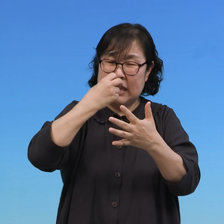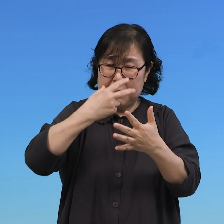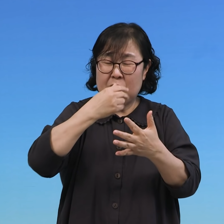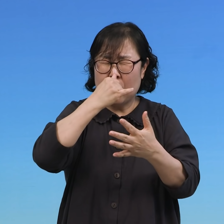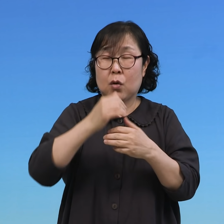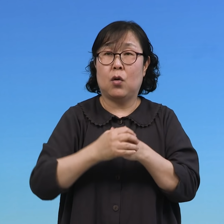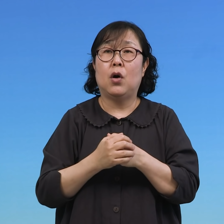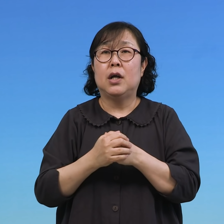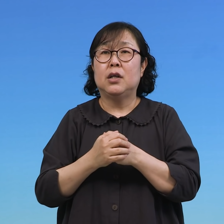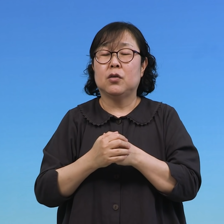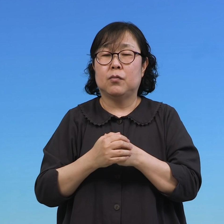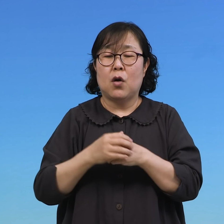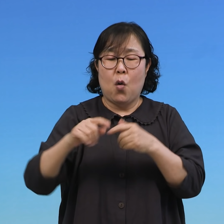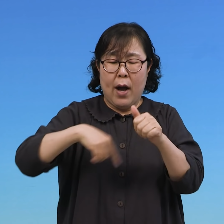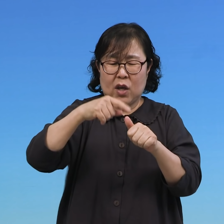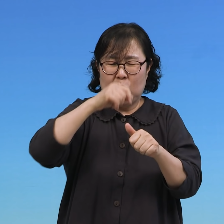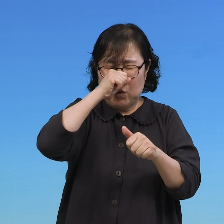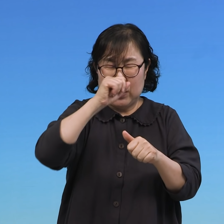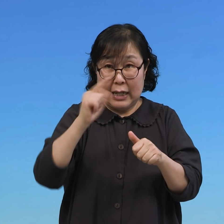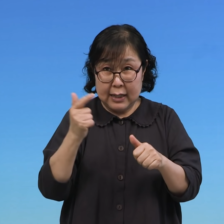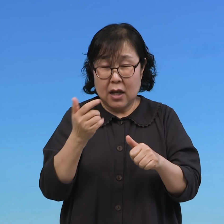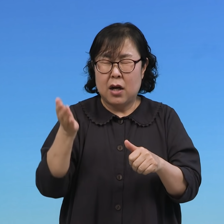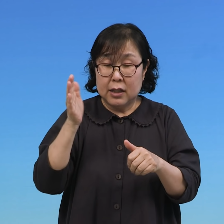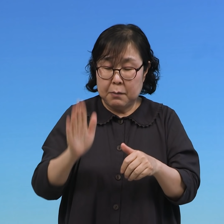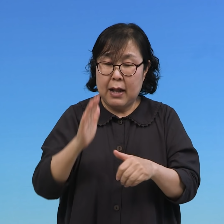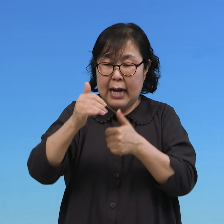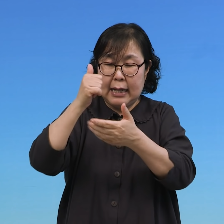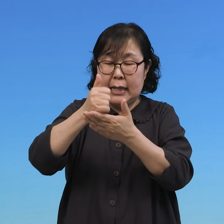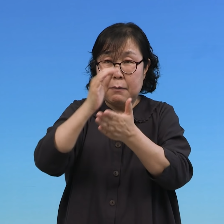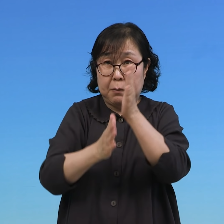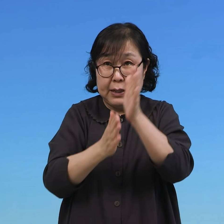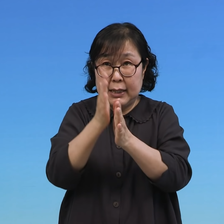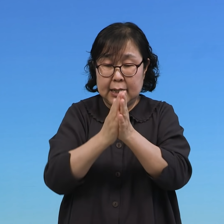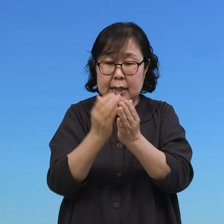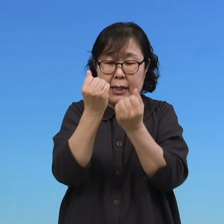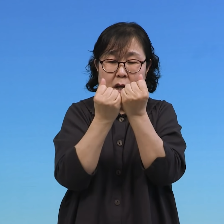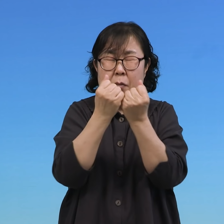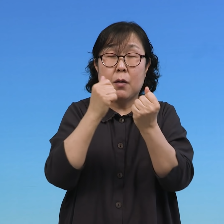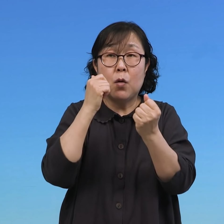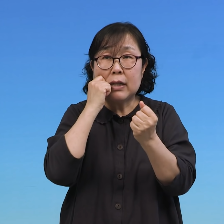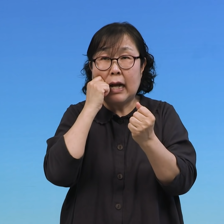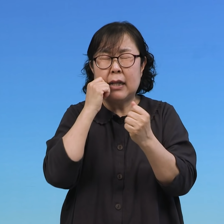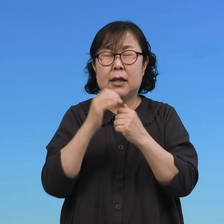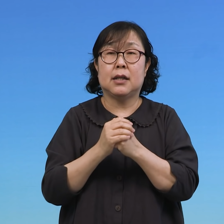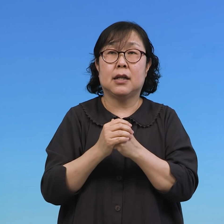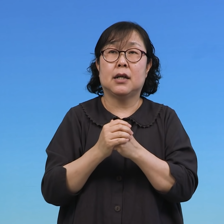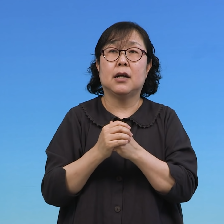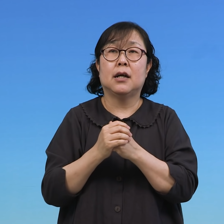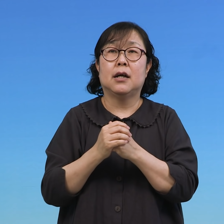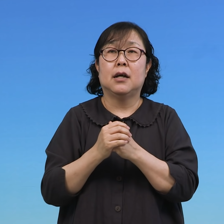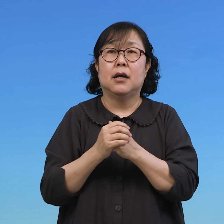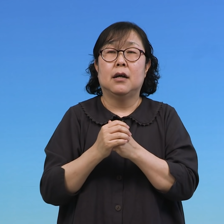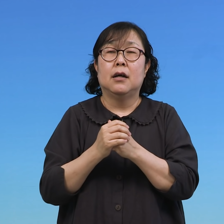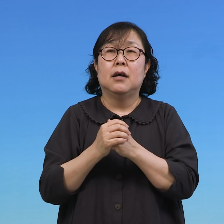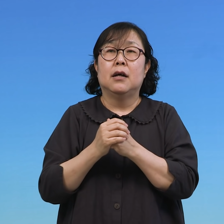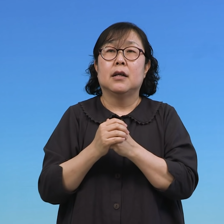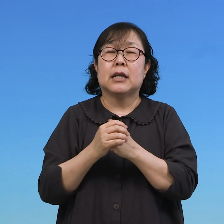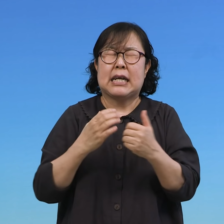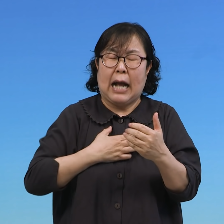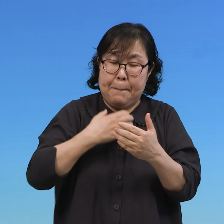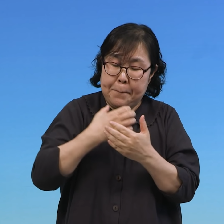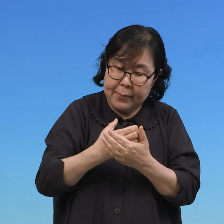좀 냄새도 나고 뭐 열악한 그곳이었지만 하나님 없이는 설명할 수 없는 너무나 많은 일들을 감격으로 한 주